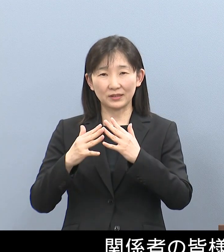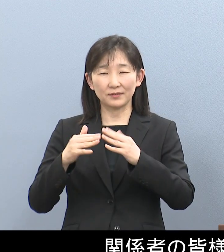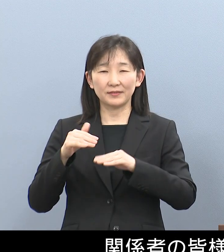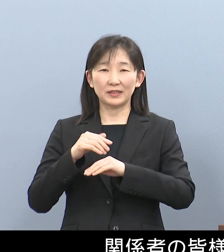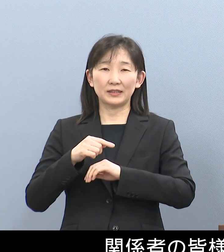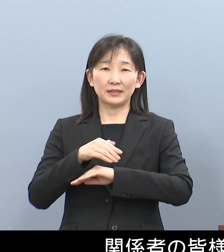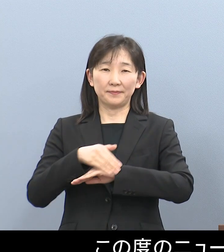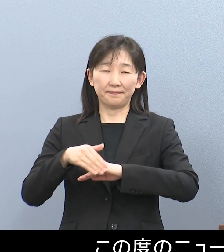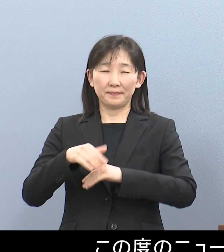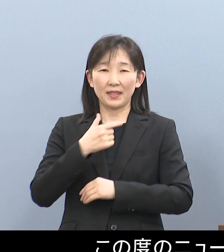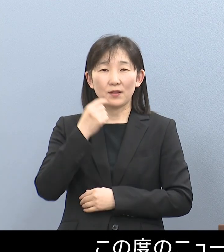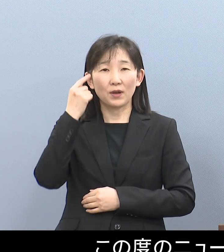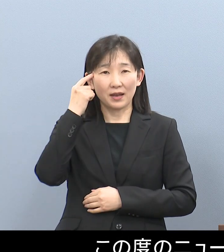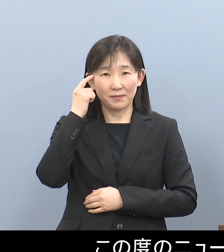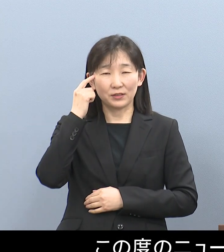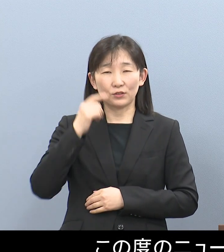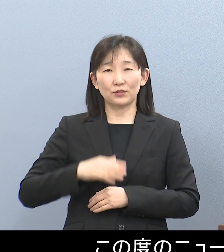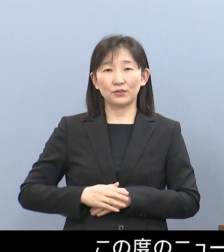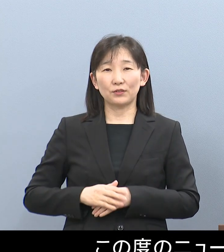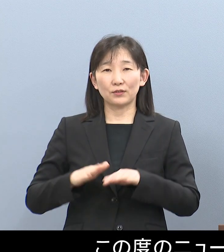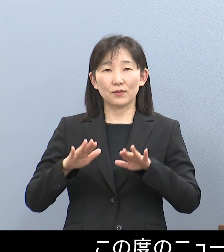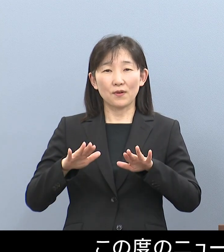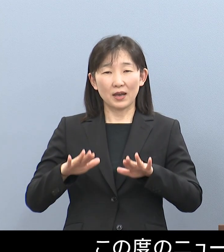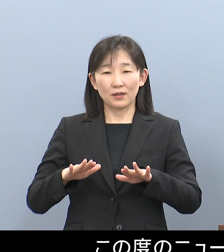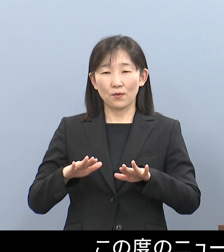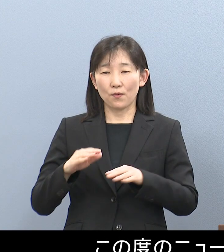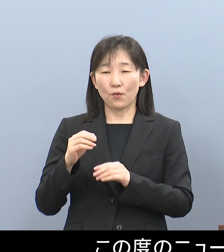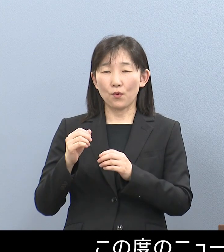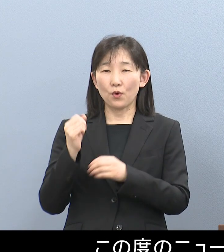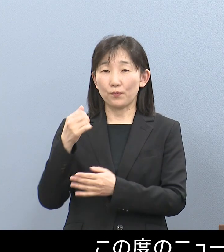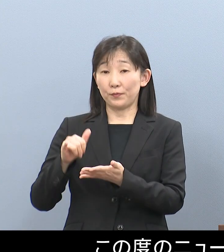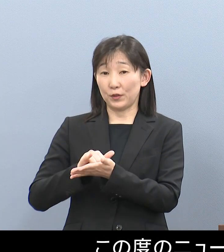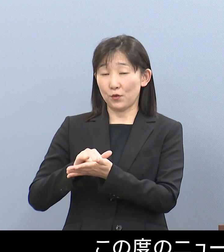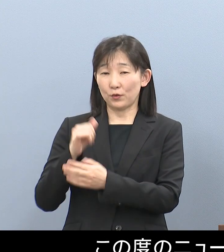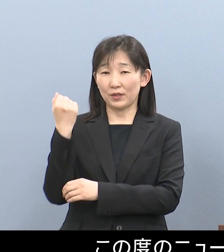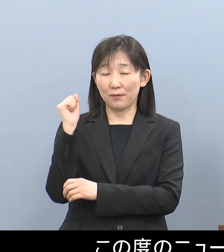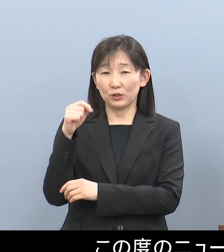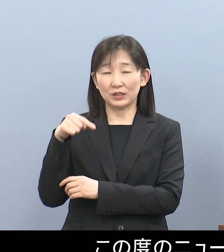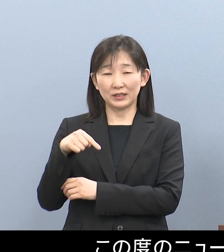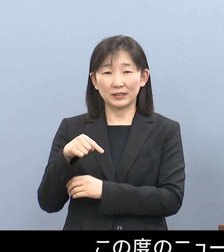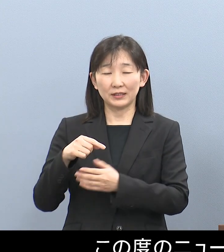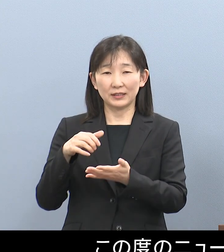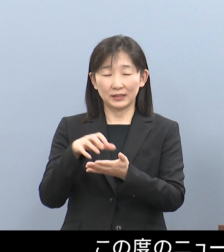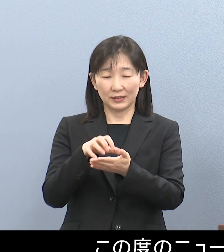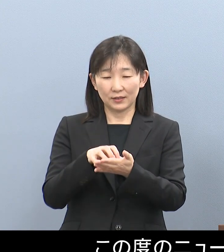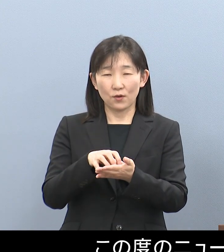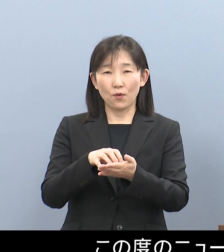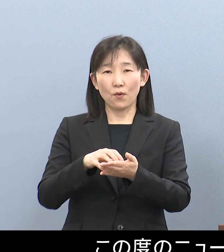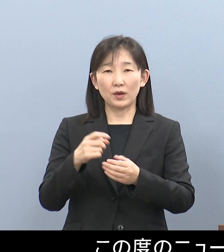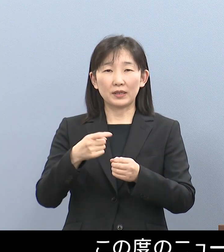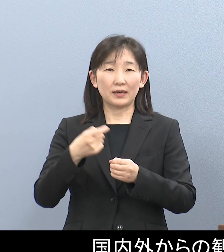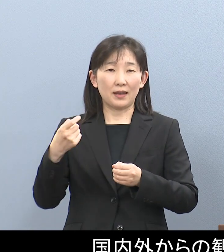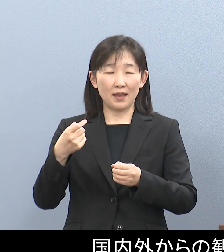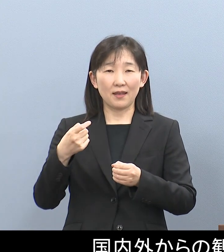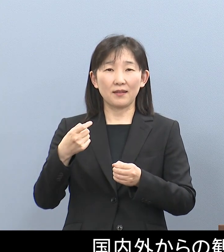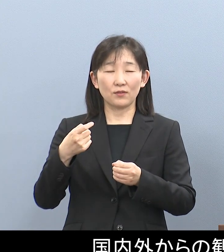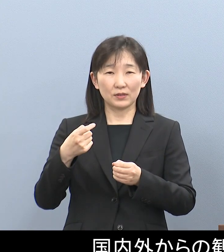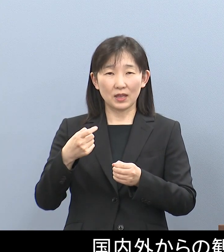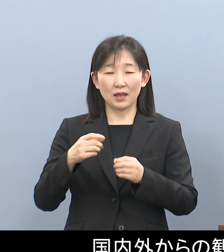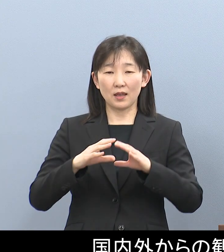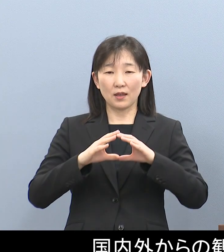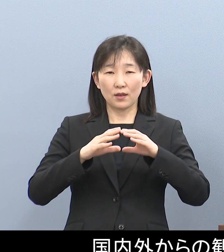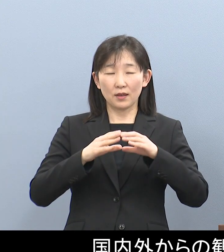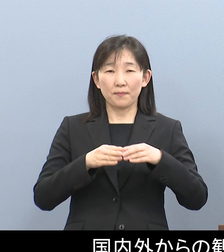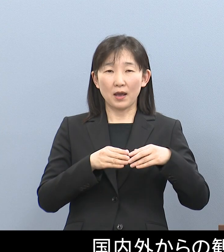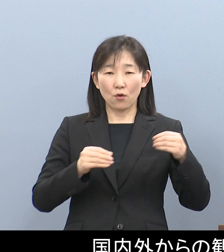ております。この度のニューヨークタイムズ紙の発表を一つの大きな契機として捉えまして国内外